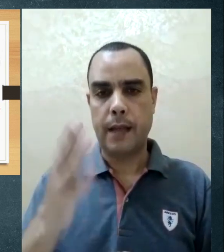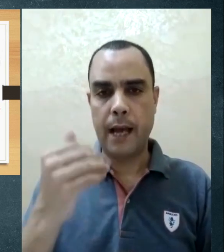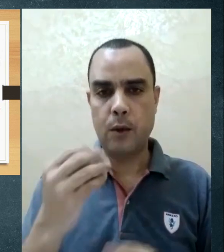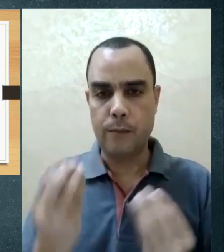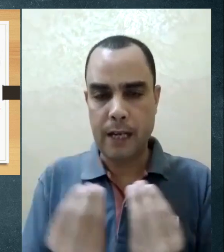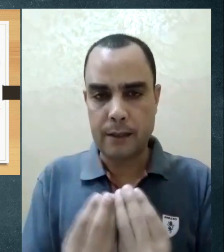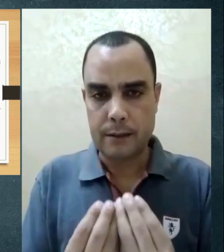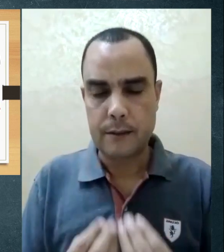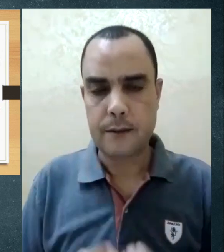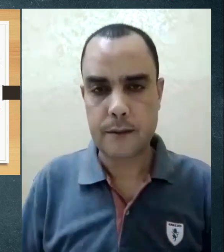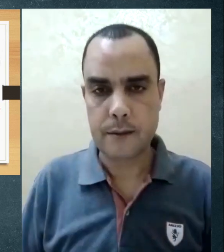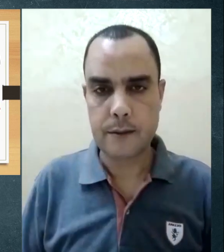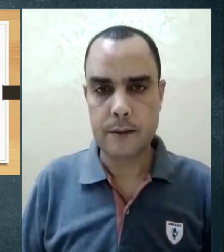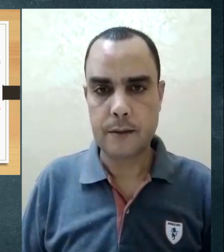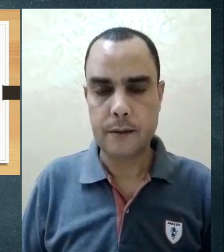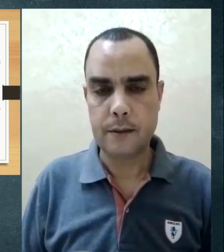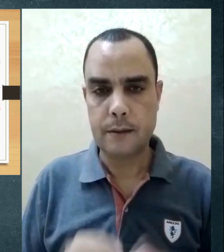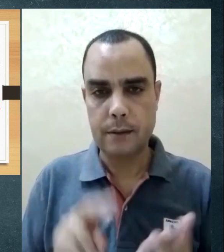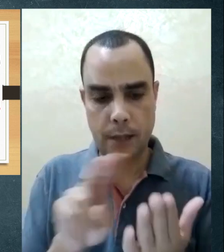تعالوا معا